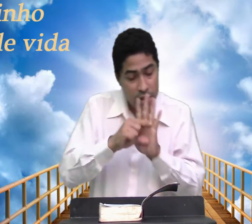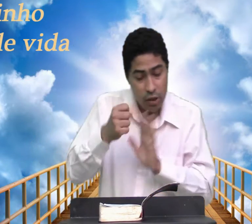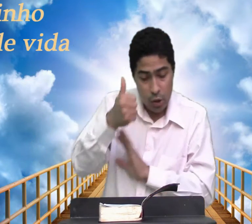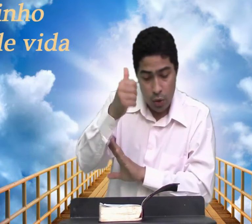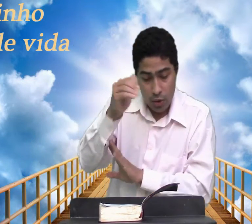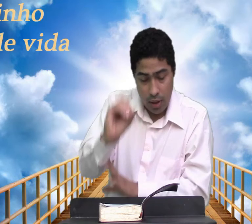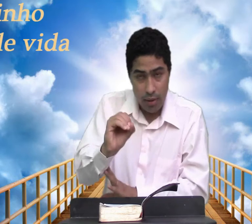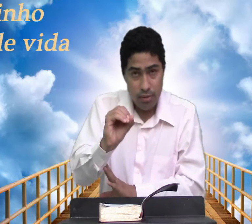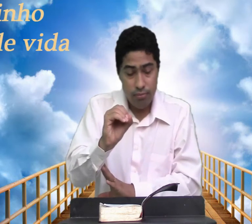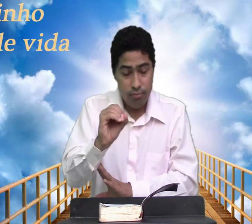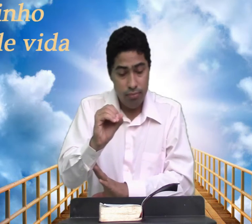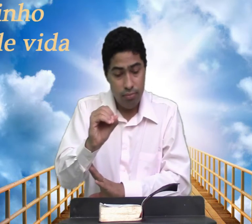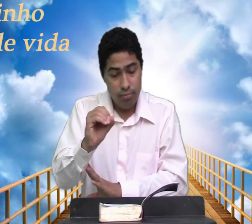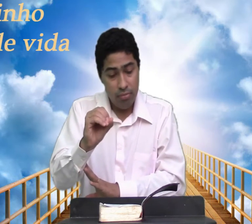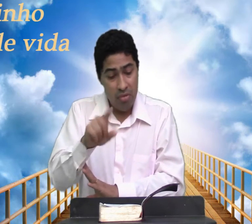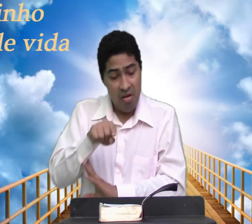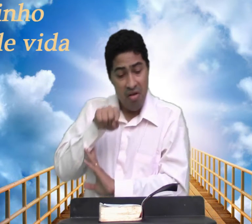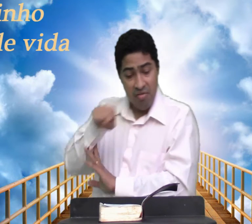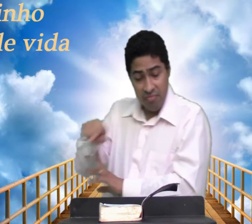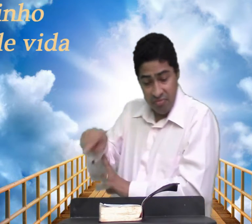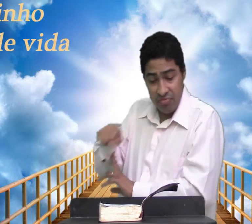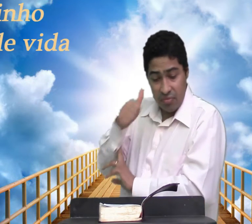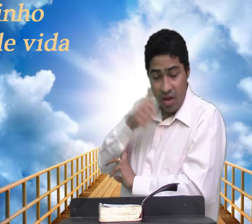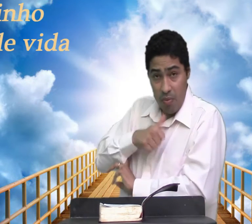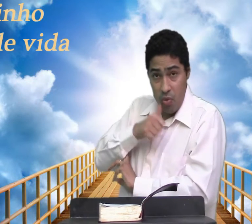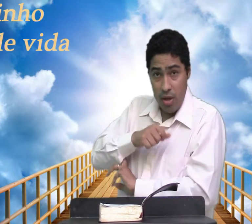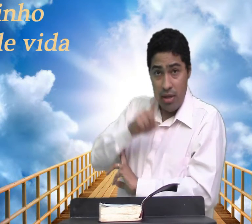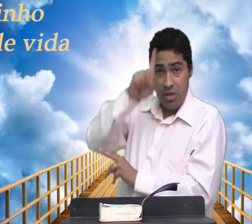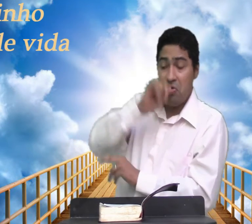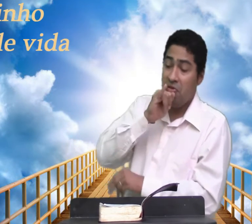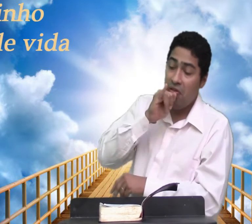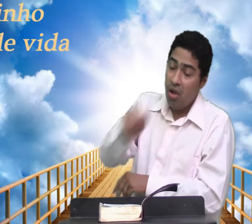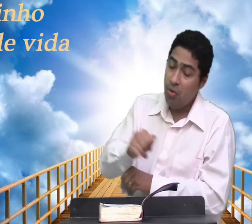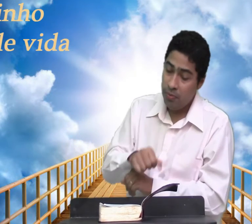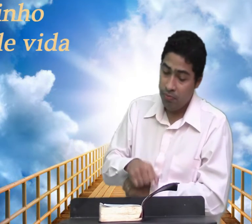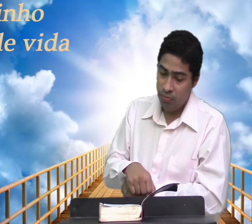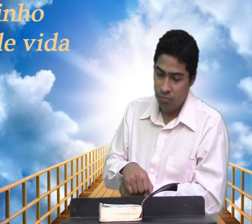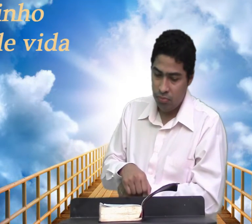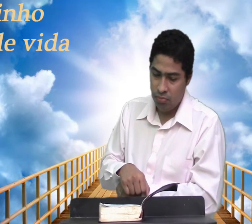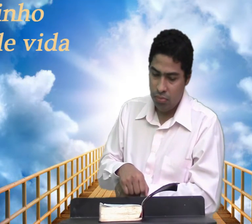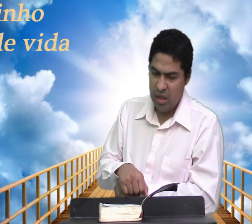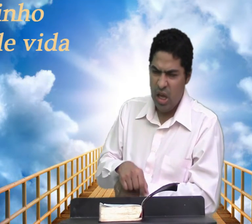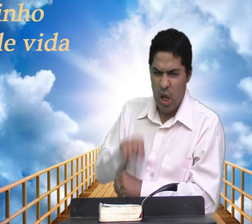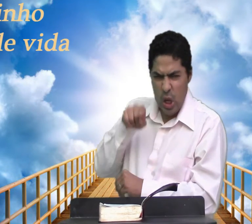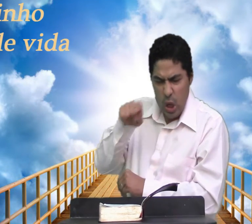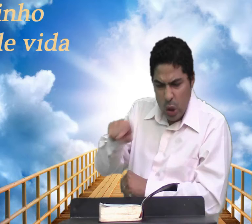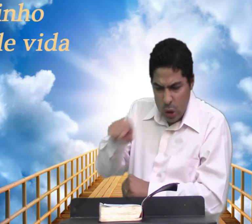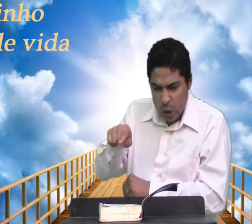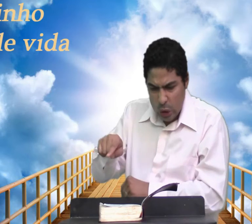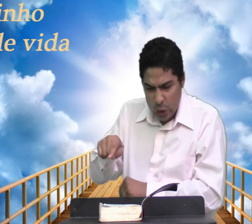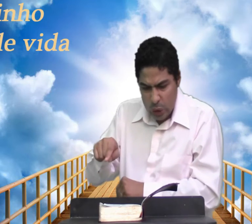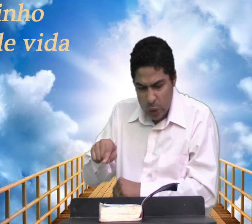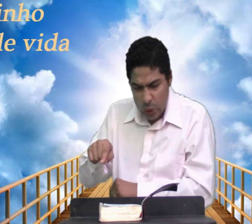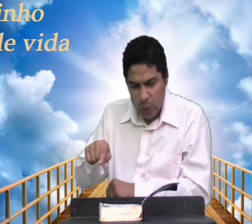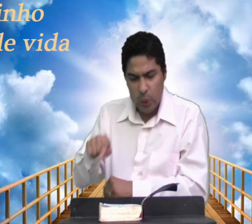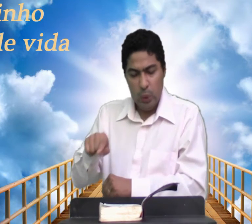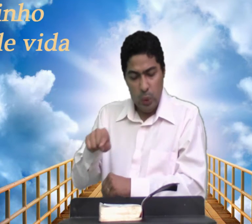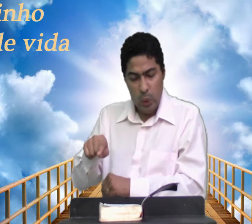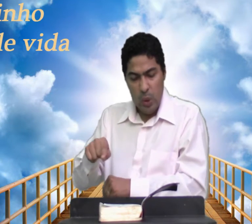seguintes, que Deus também lança um castigo à mulher, dizendo que ela vai, por conta